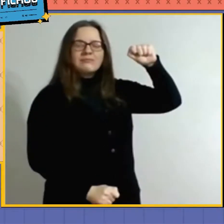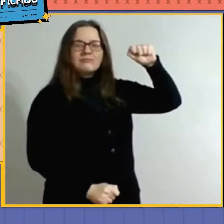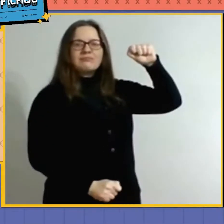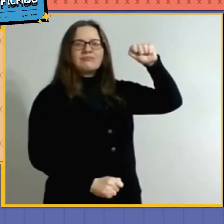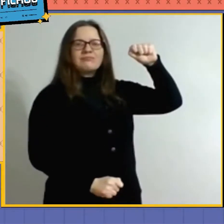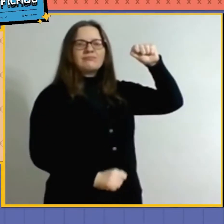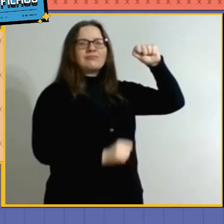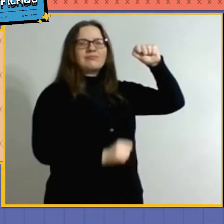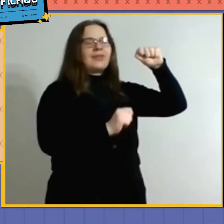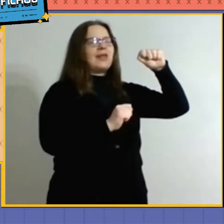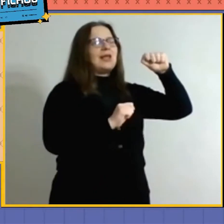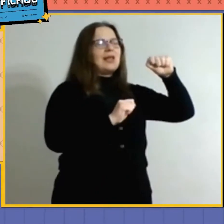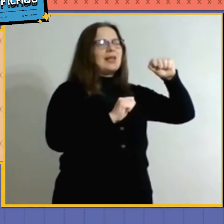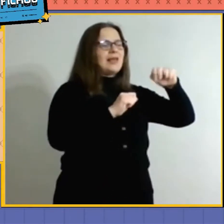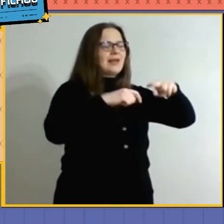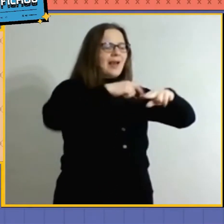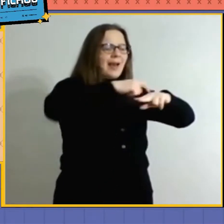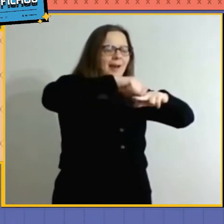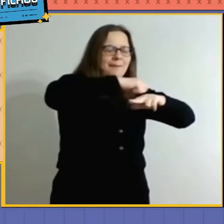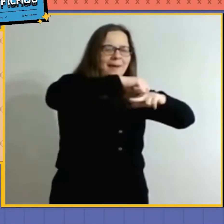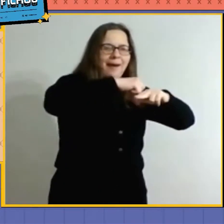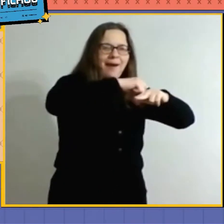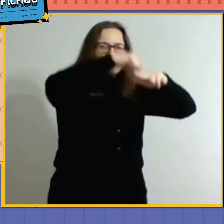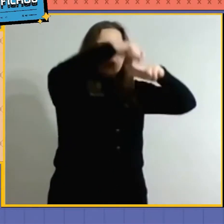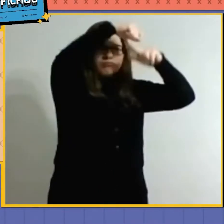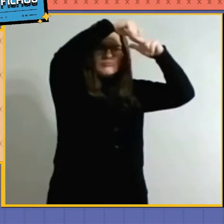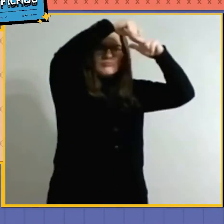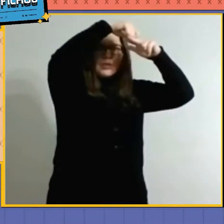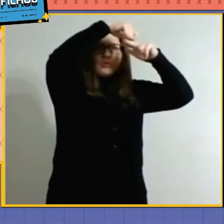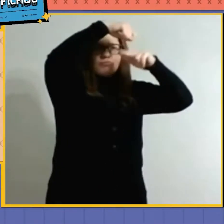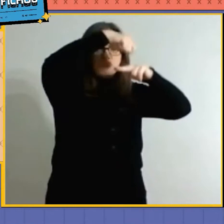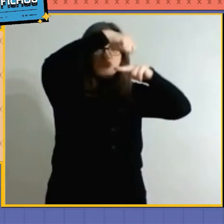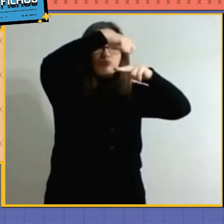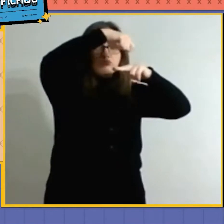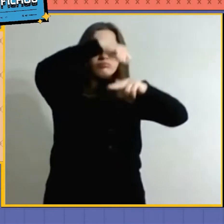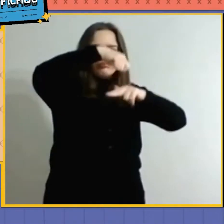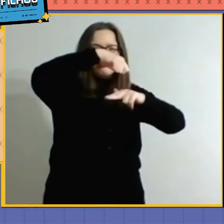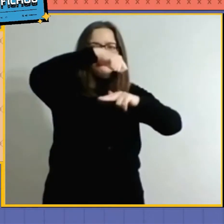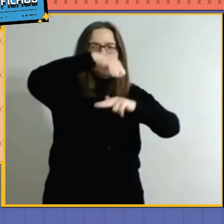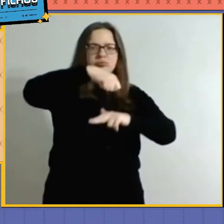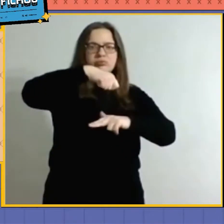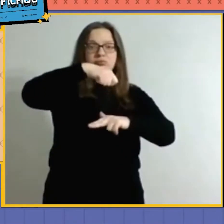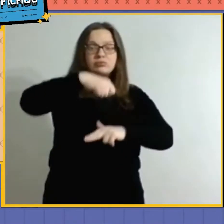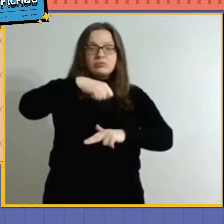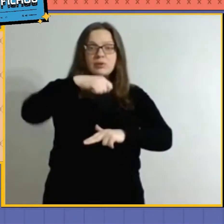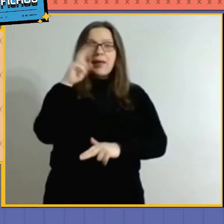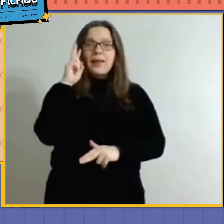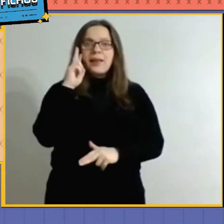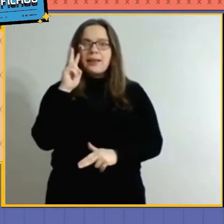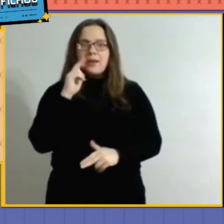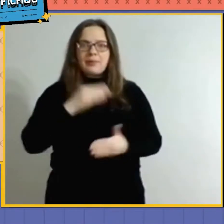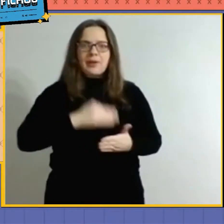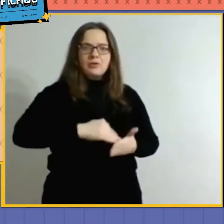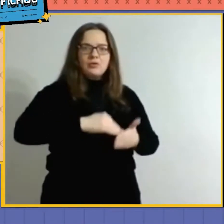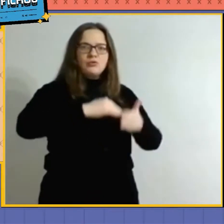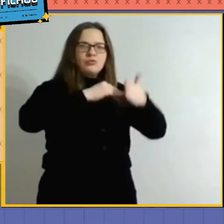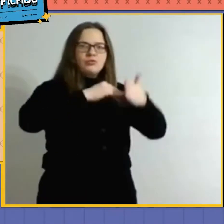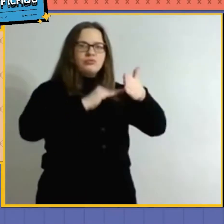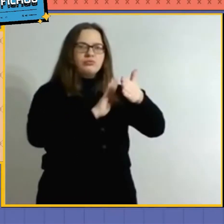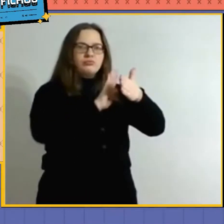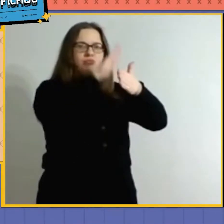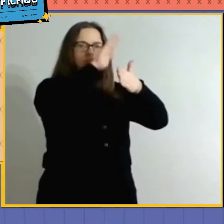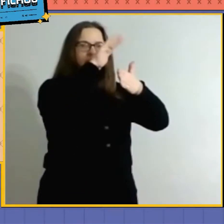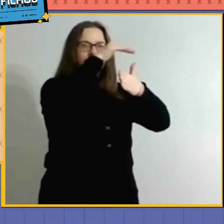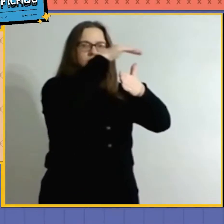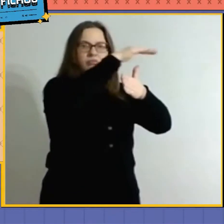descer os Sobreviventes lá para baixo Lembra que ele estavam no cume de um morro muito alto então ele começa por meio